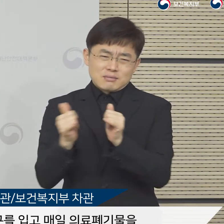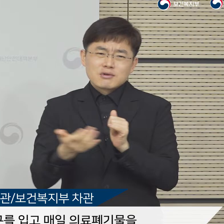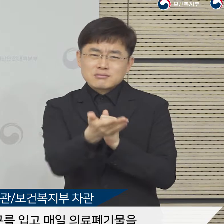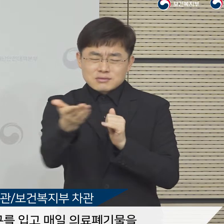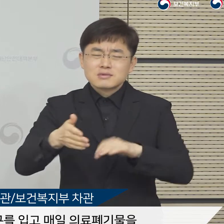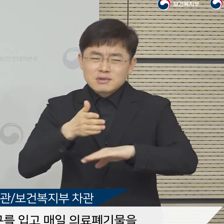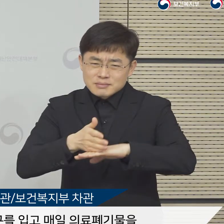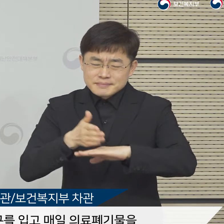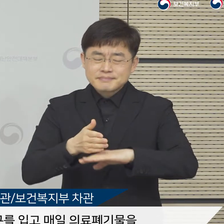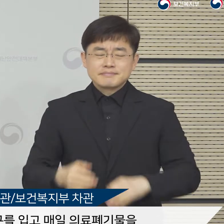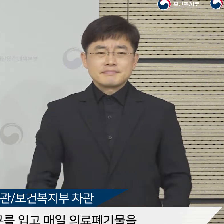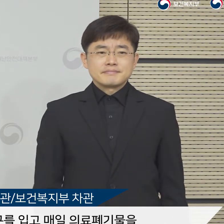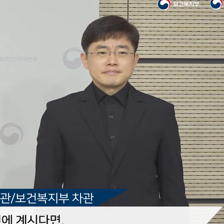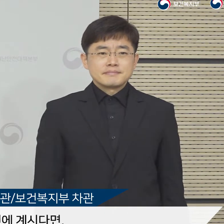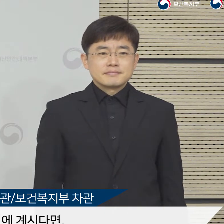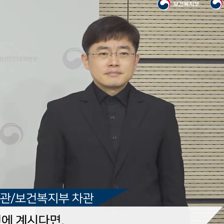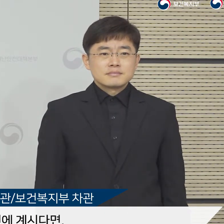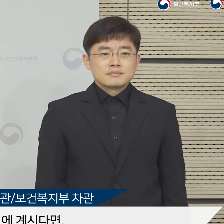감사드립니다.